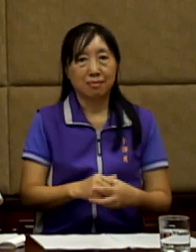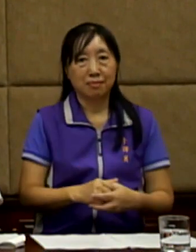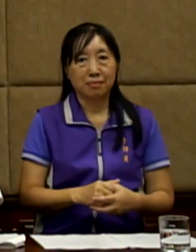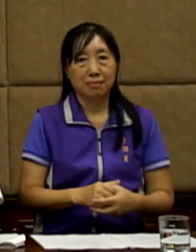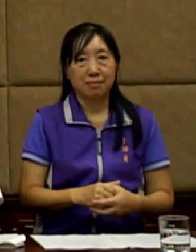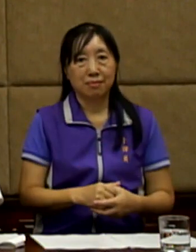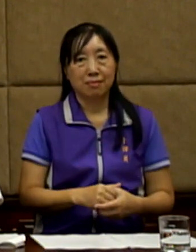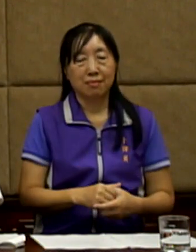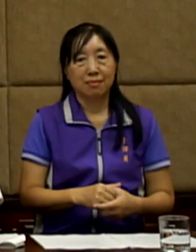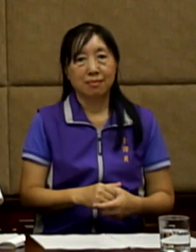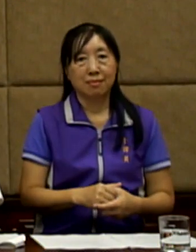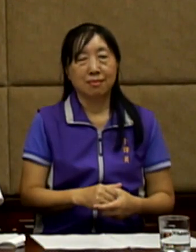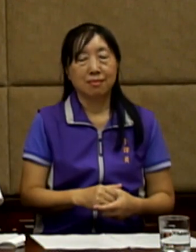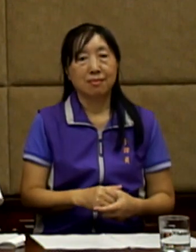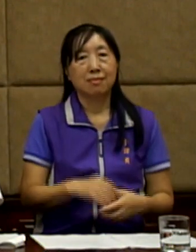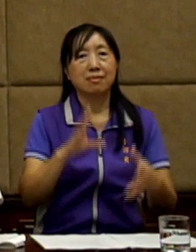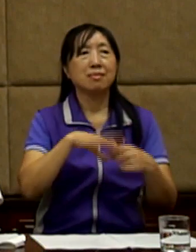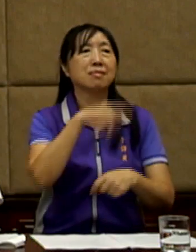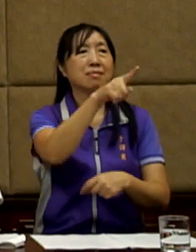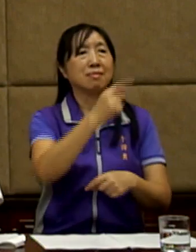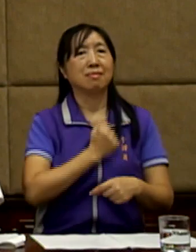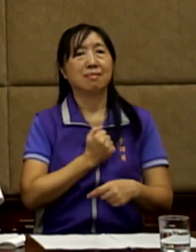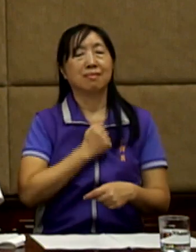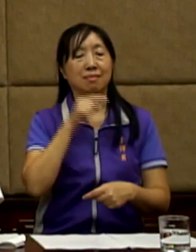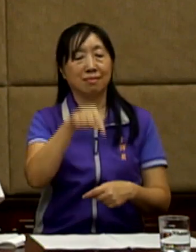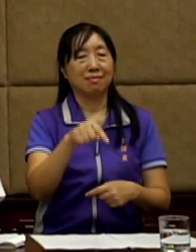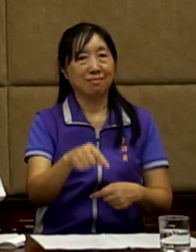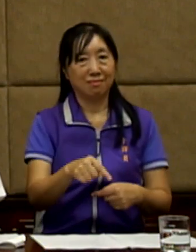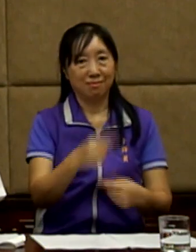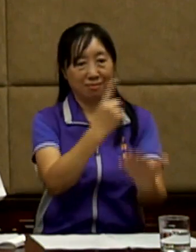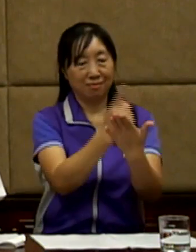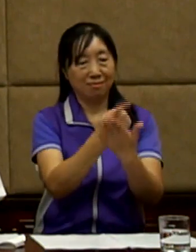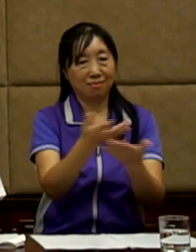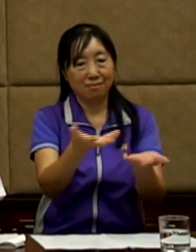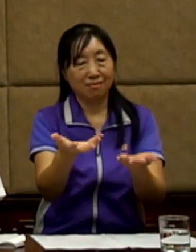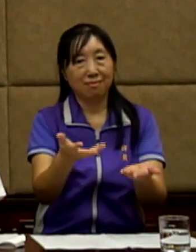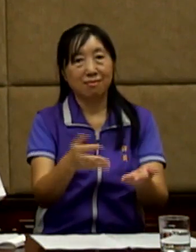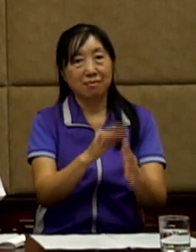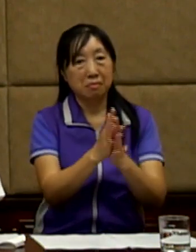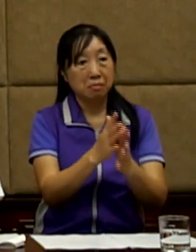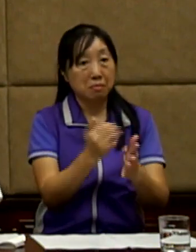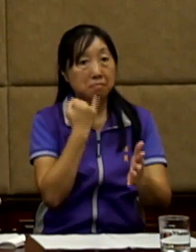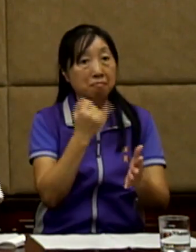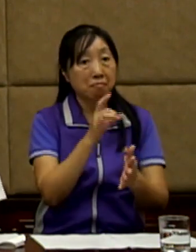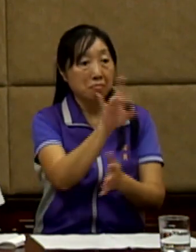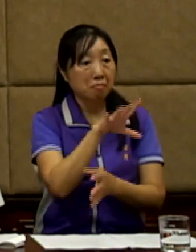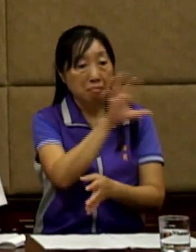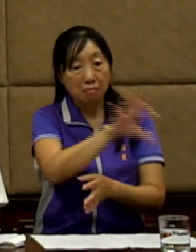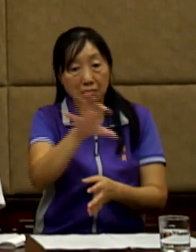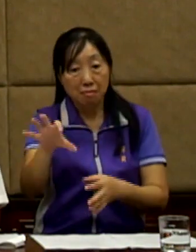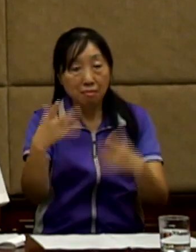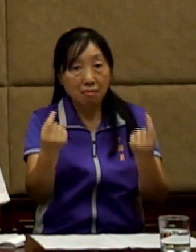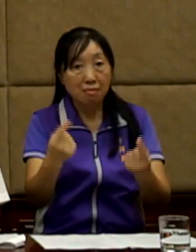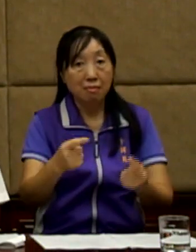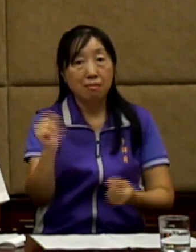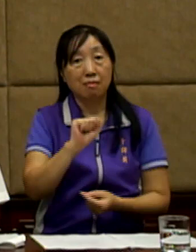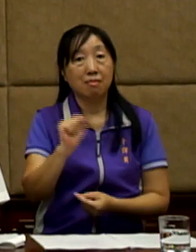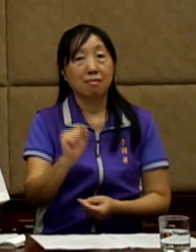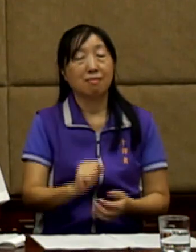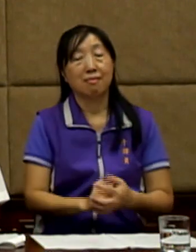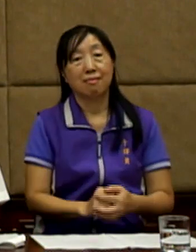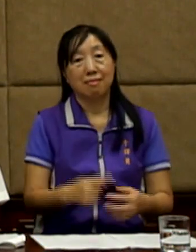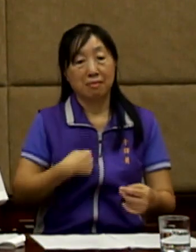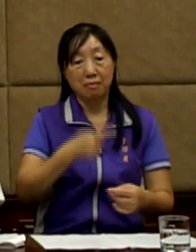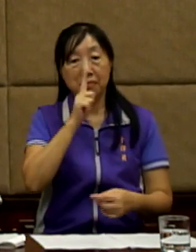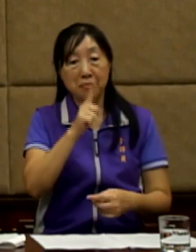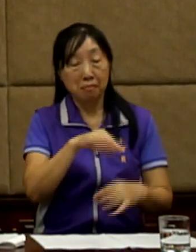你想，慧敏你这么了解这整个。每一个案子，哪一个案子都是一样，可以用我们这样子讲就可以，就可以